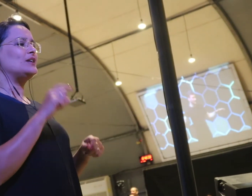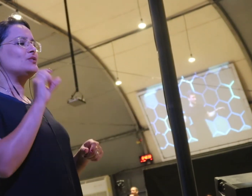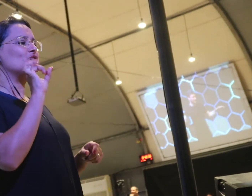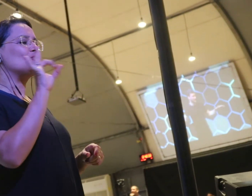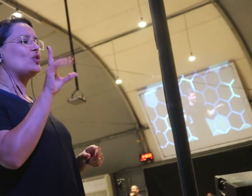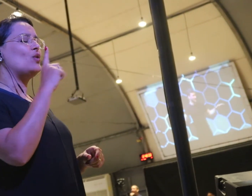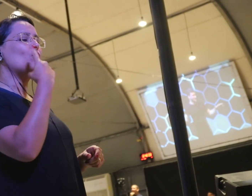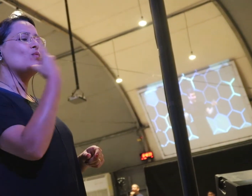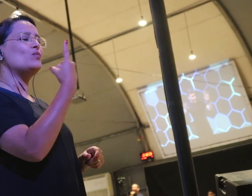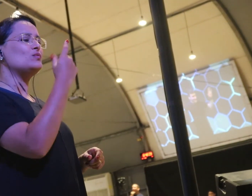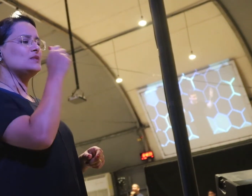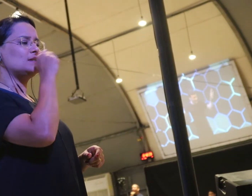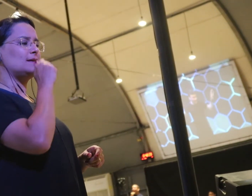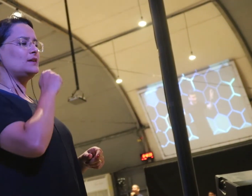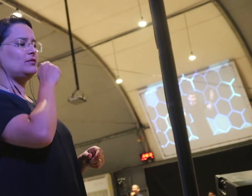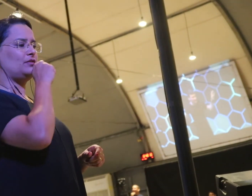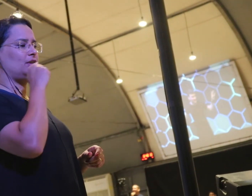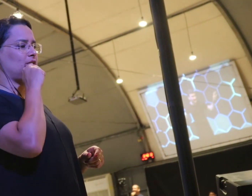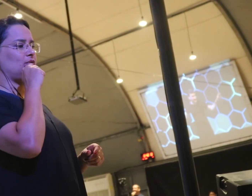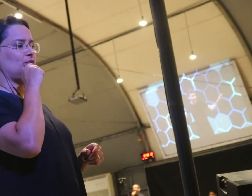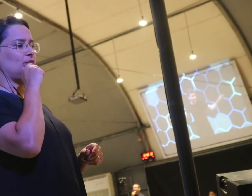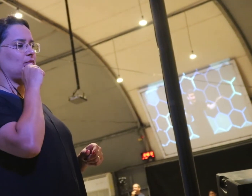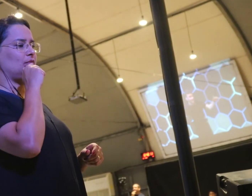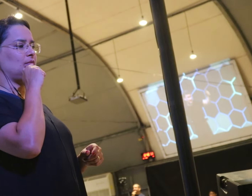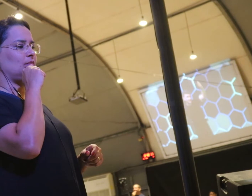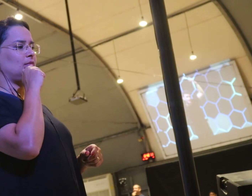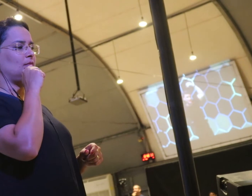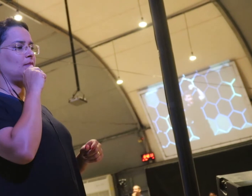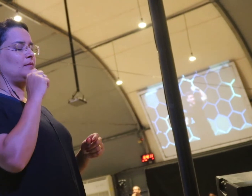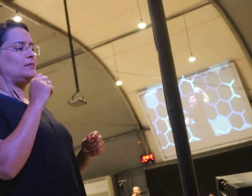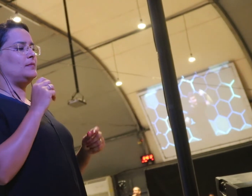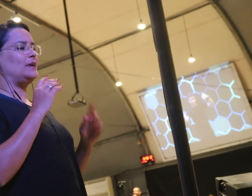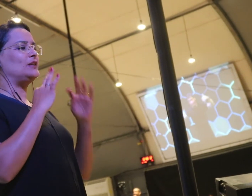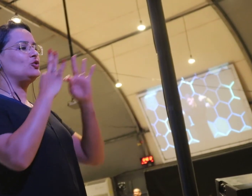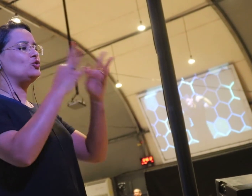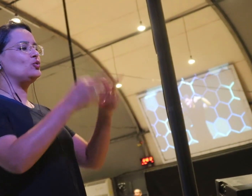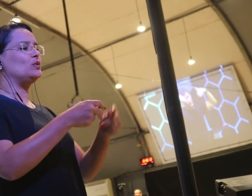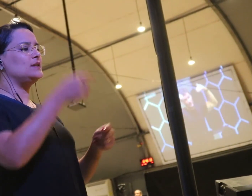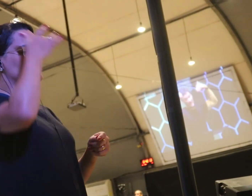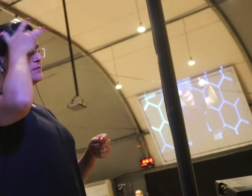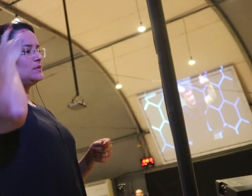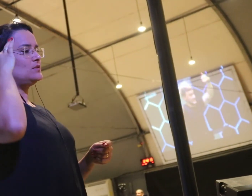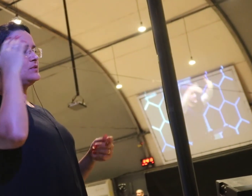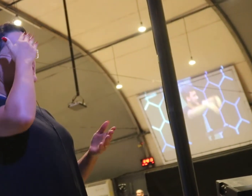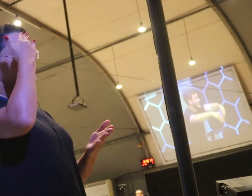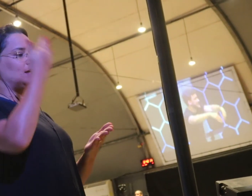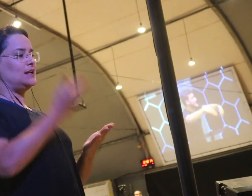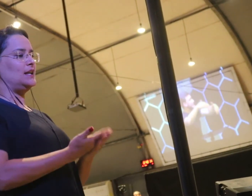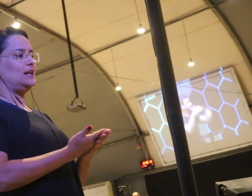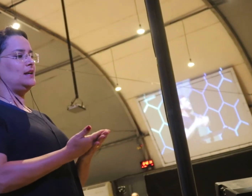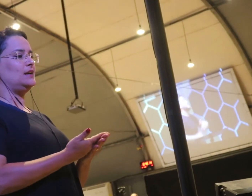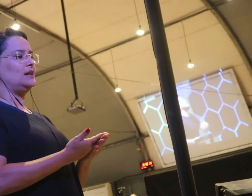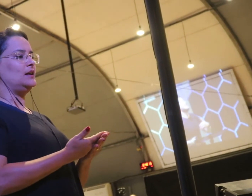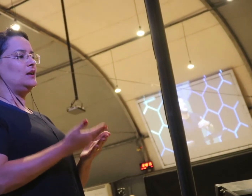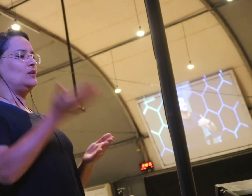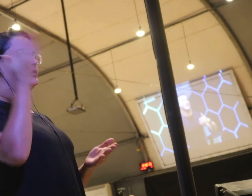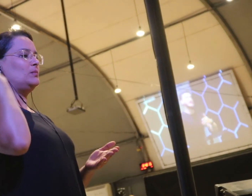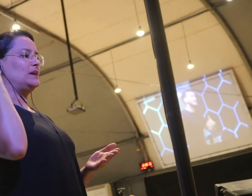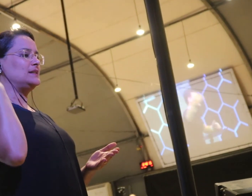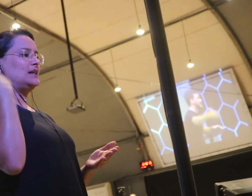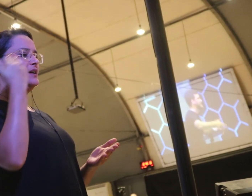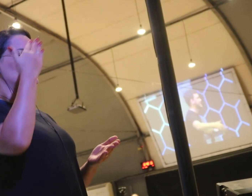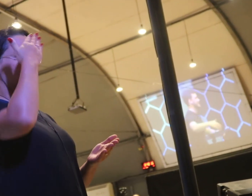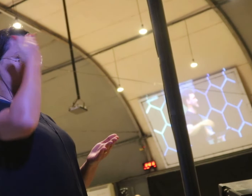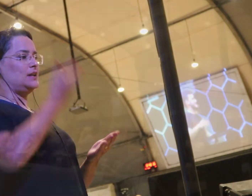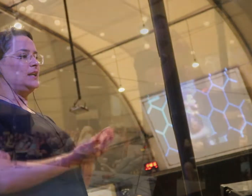acabou. Só esse sacrifício foi suficiente para todos aqueles que creram, para todos aqueles que creem e para todos aqueles que ainda